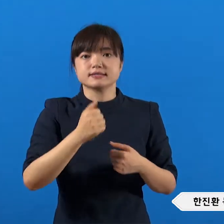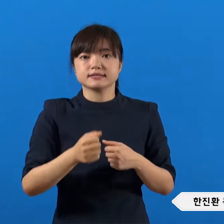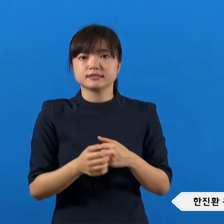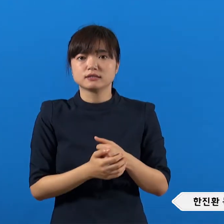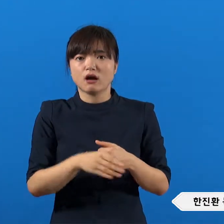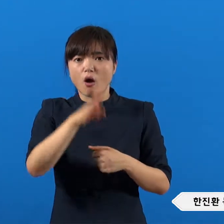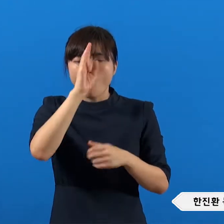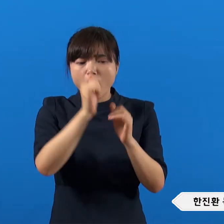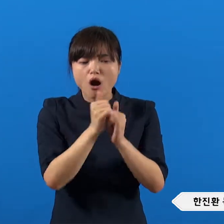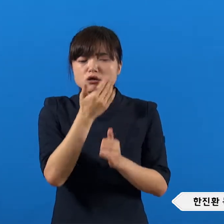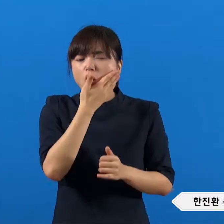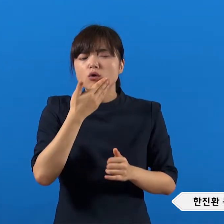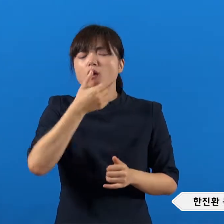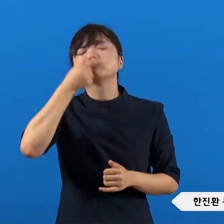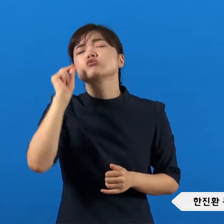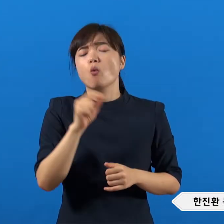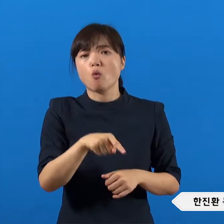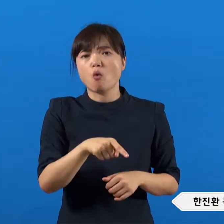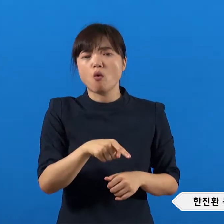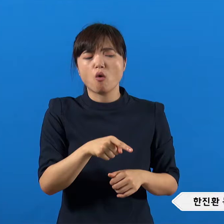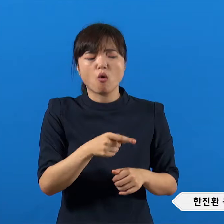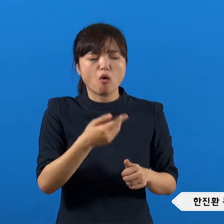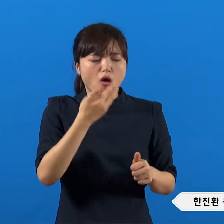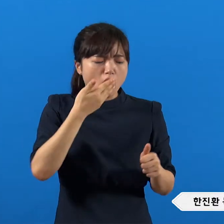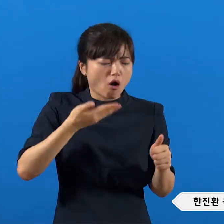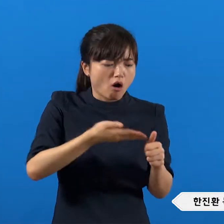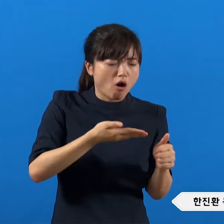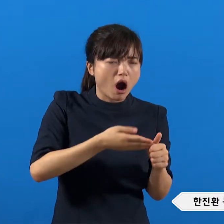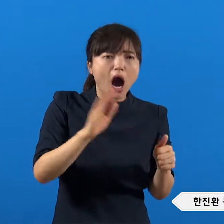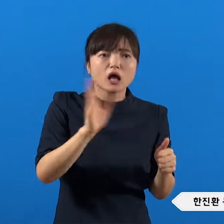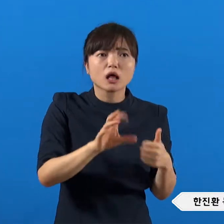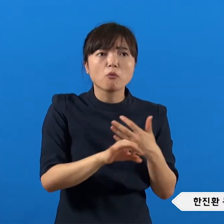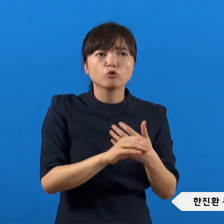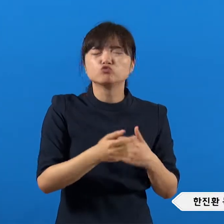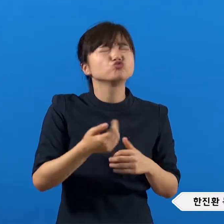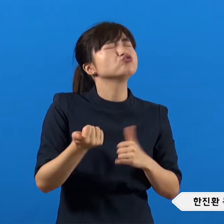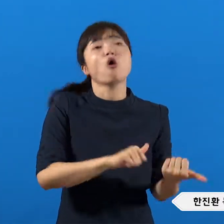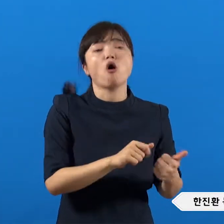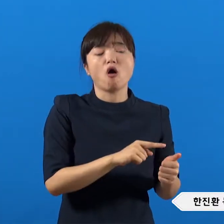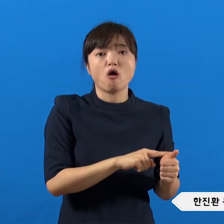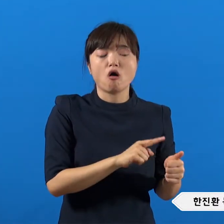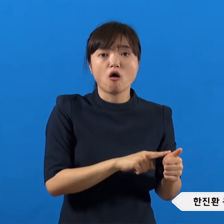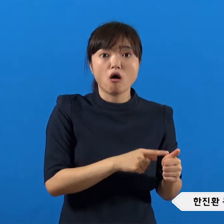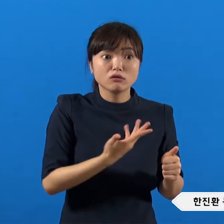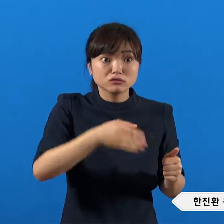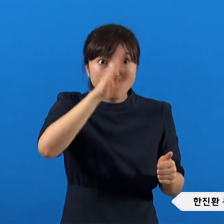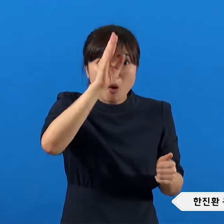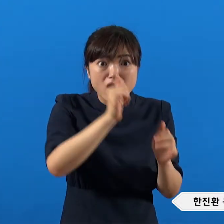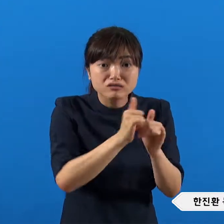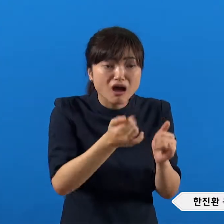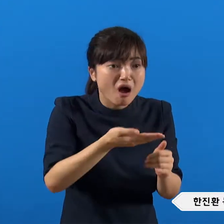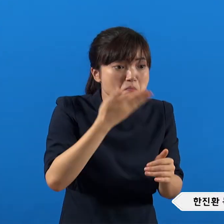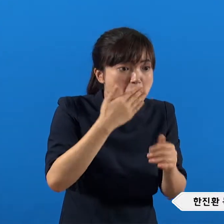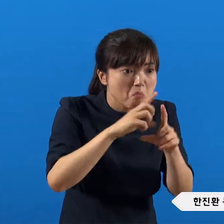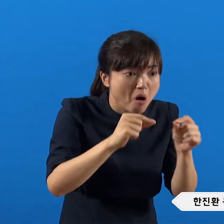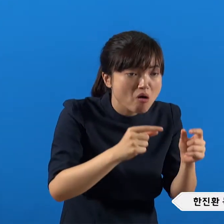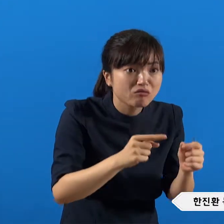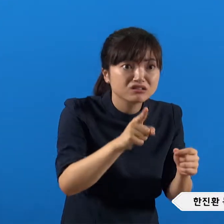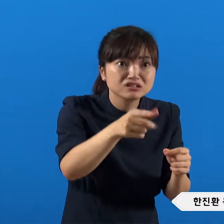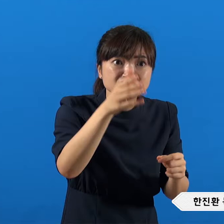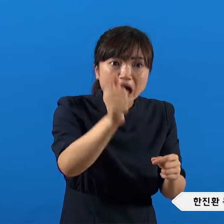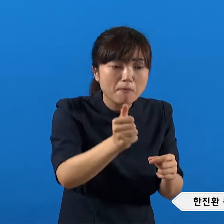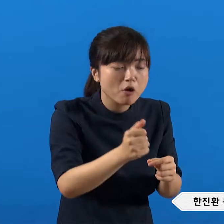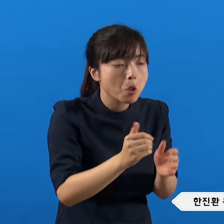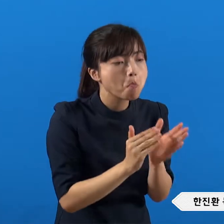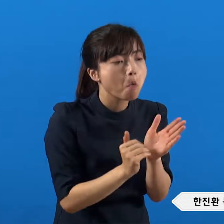환자는 영양 공급이 제대로 안 되면 죽을 수밖에 없는 병을 앓고 있는데 그 환자의 이 영양식을